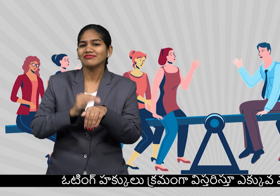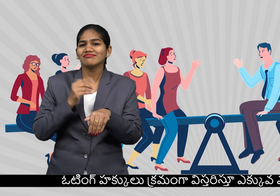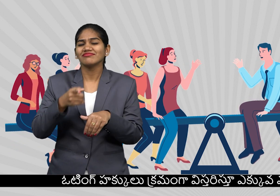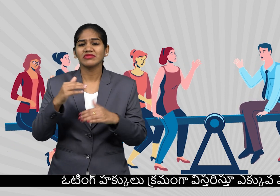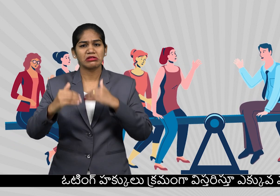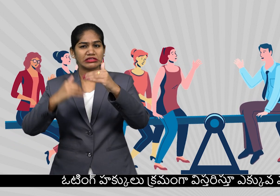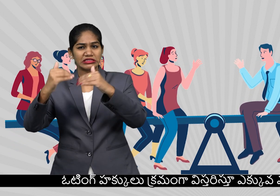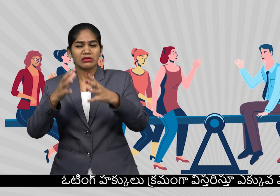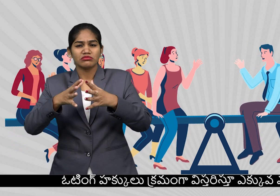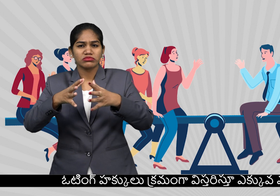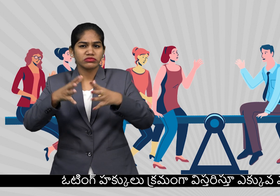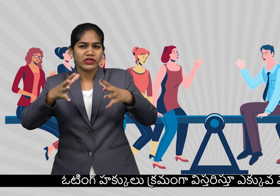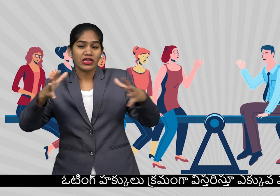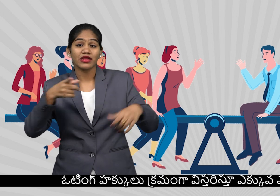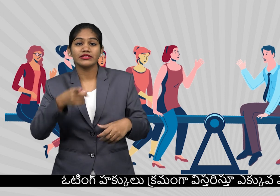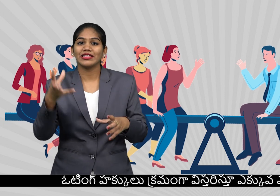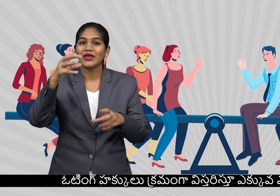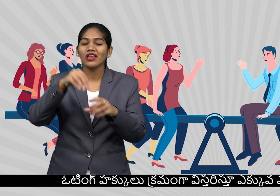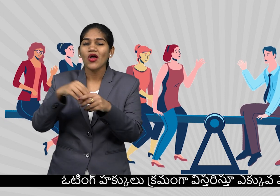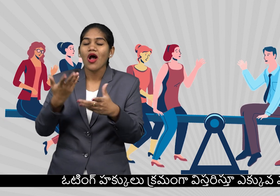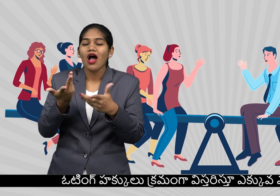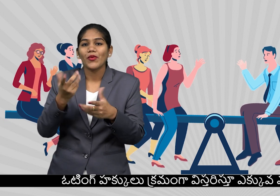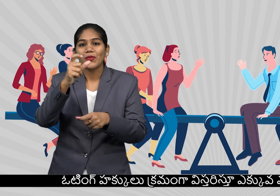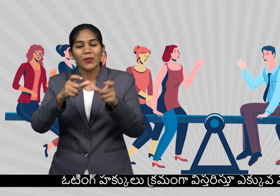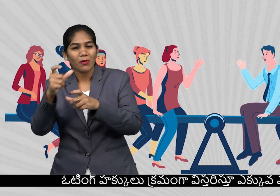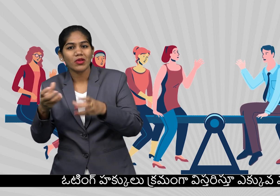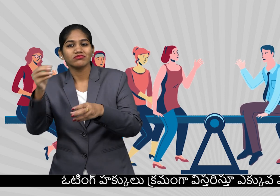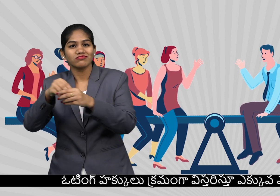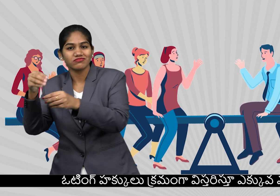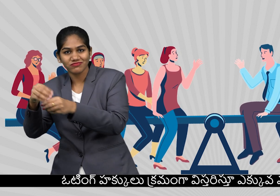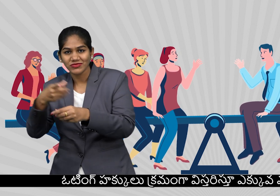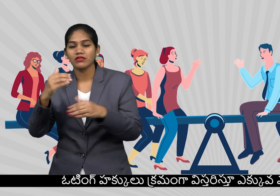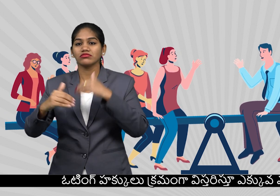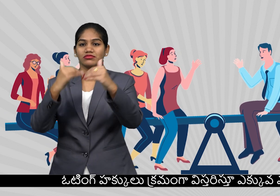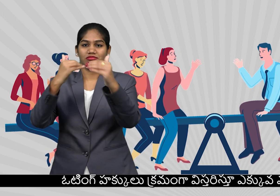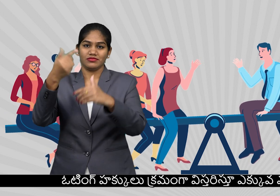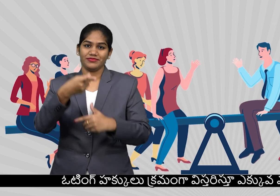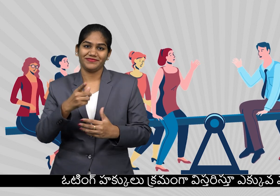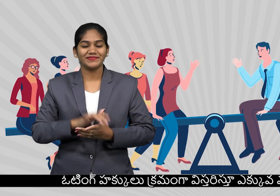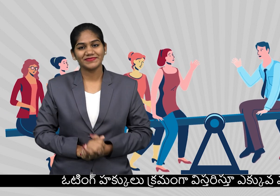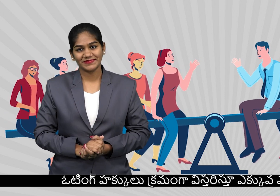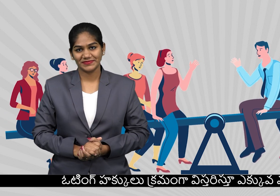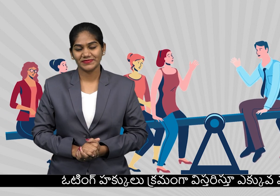ఓటింగ్ హక్కులు క్రమంగా విస్తరిస్తూ ఎక్కువ మందిని చేర్చాయి.